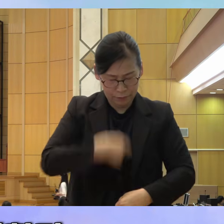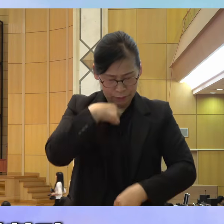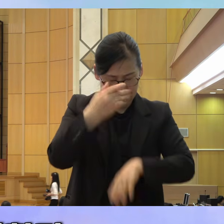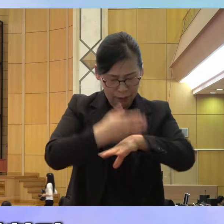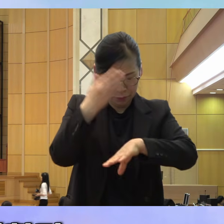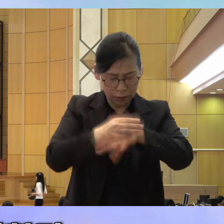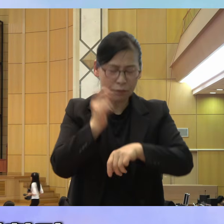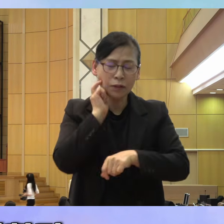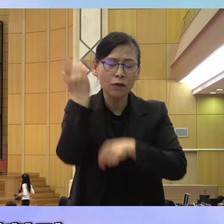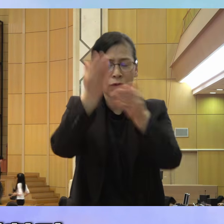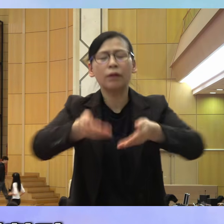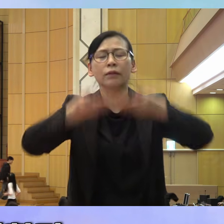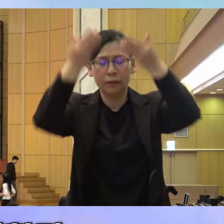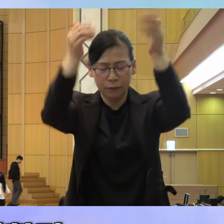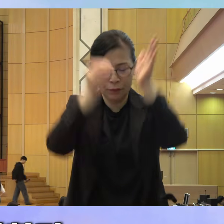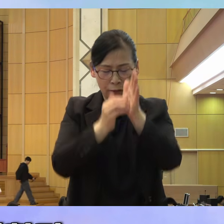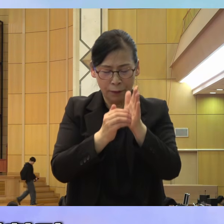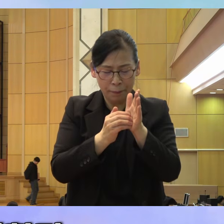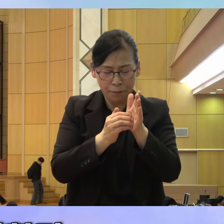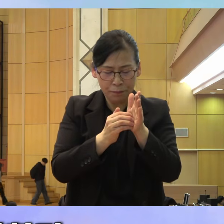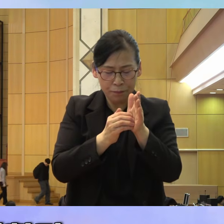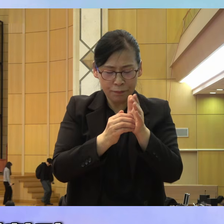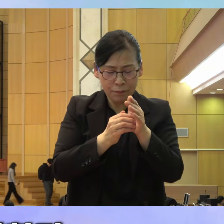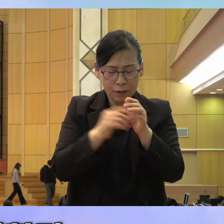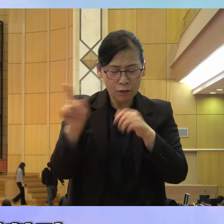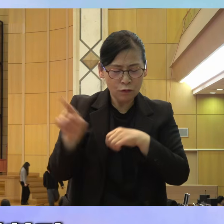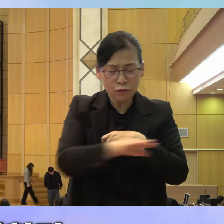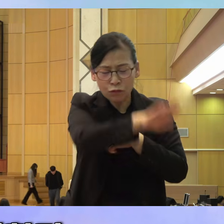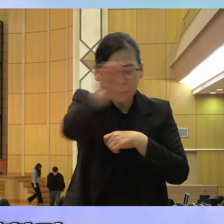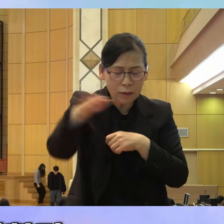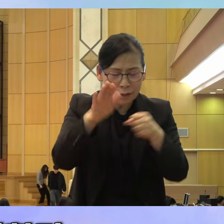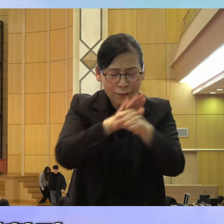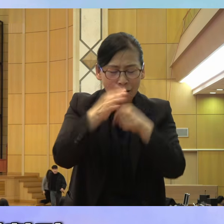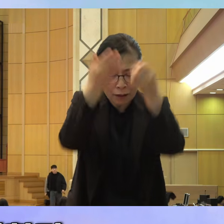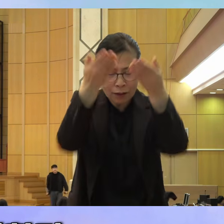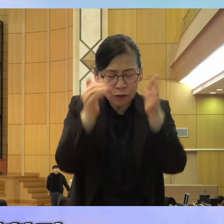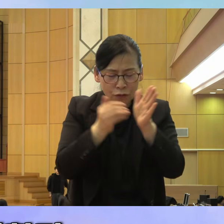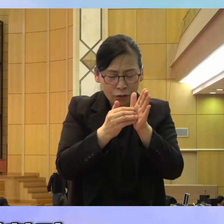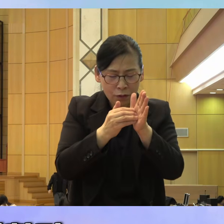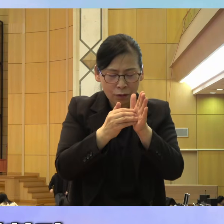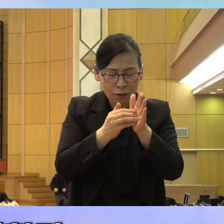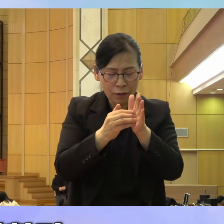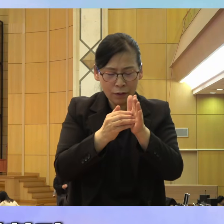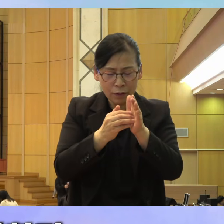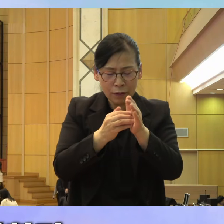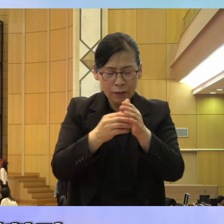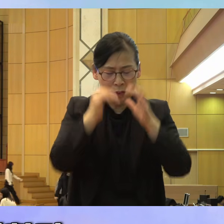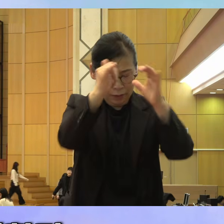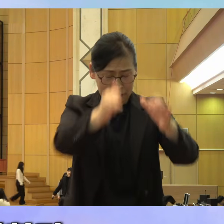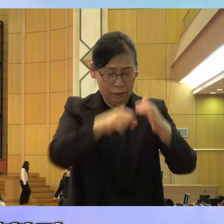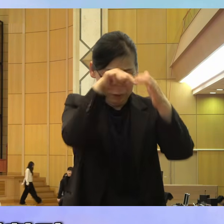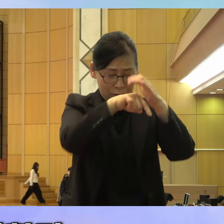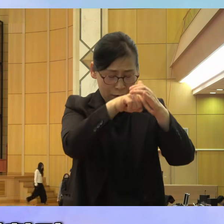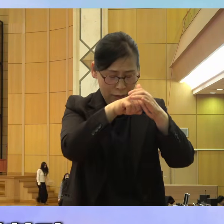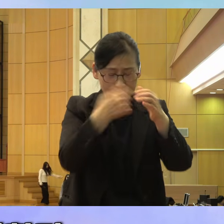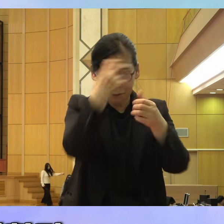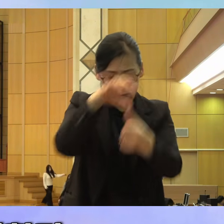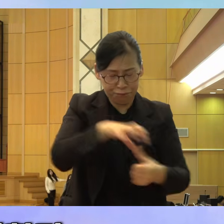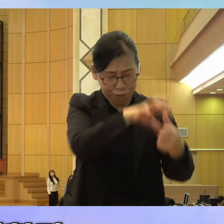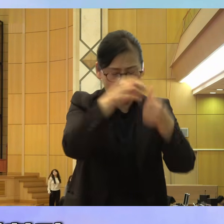감사와 영광을 돌립니다. 우리들 무엇이건대 사랑하셔서 한 주간도 세상에서